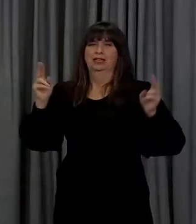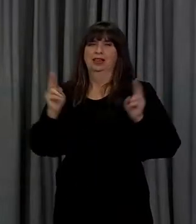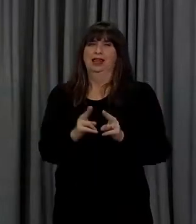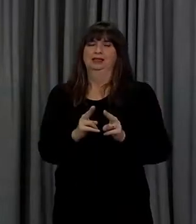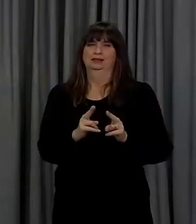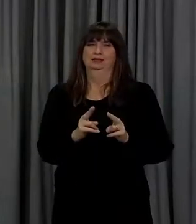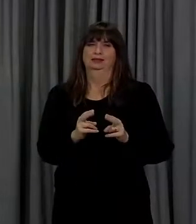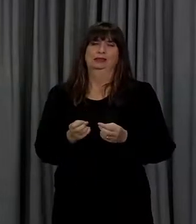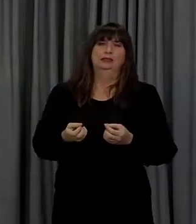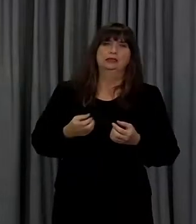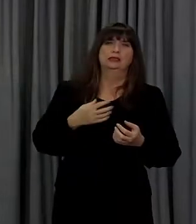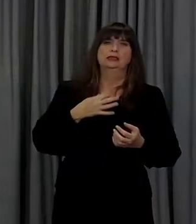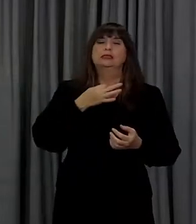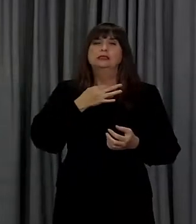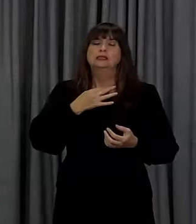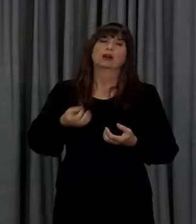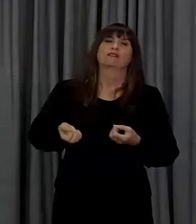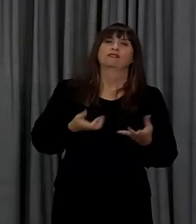reduce the pressure on the system.